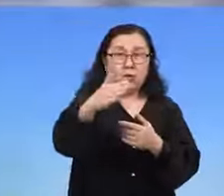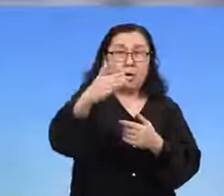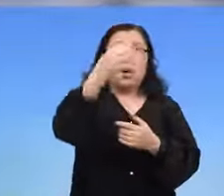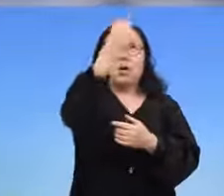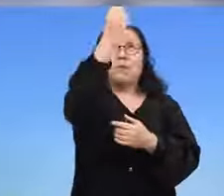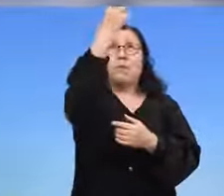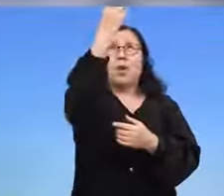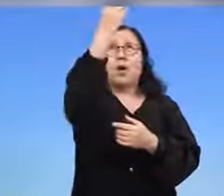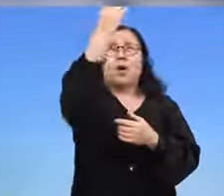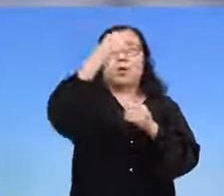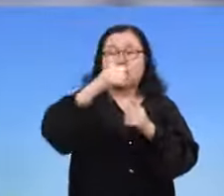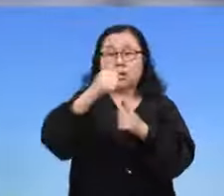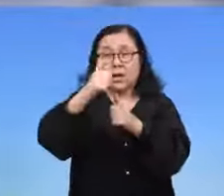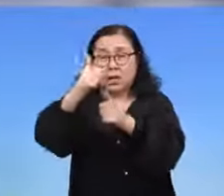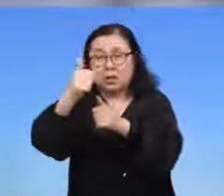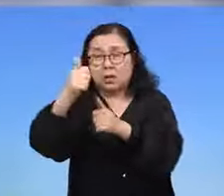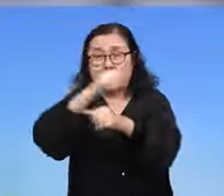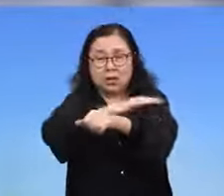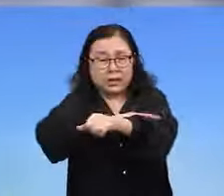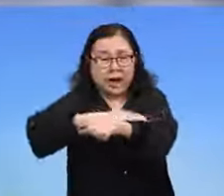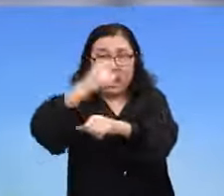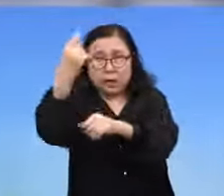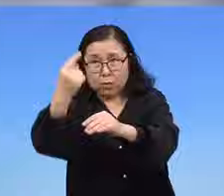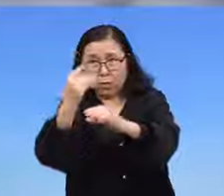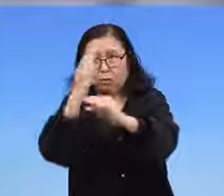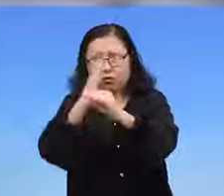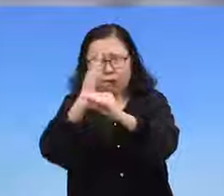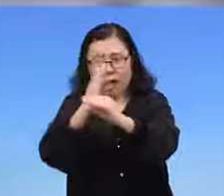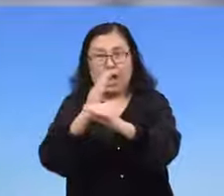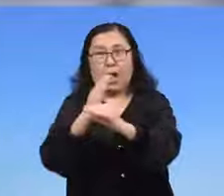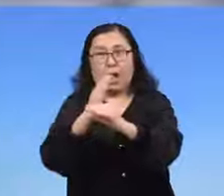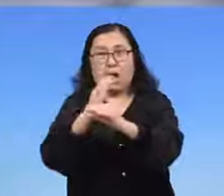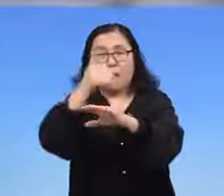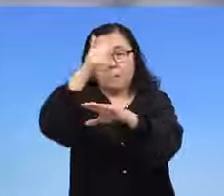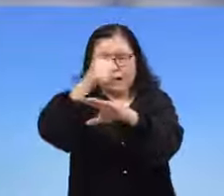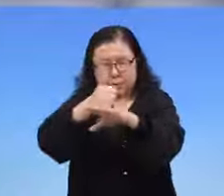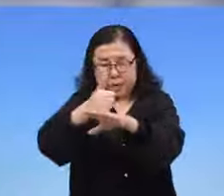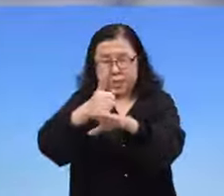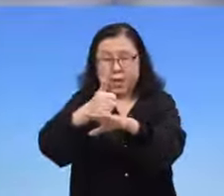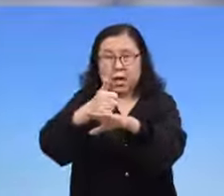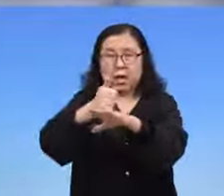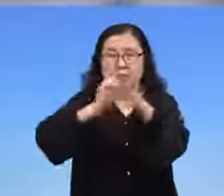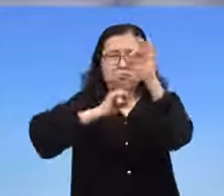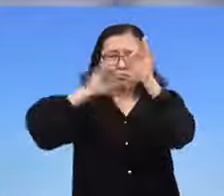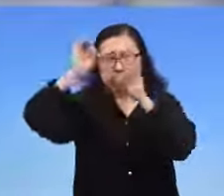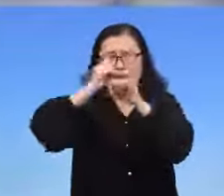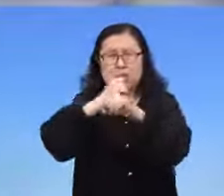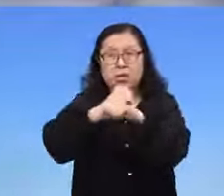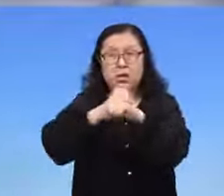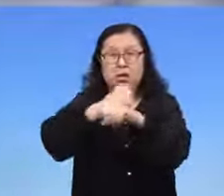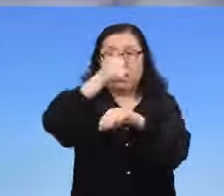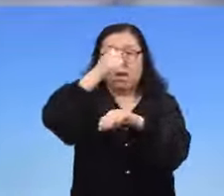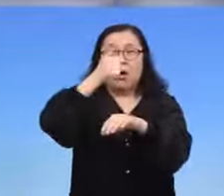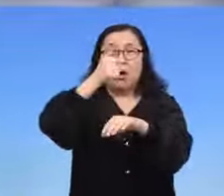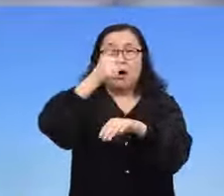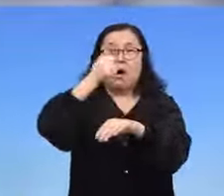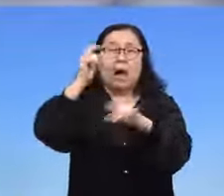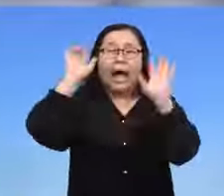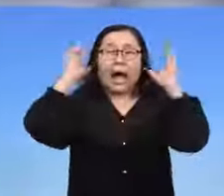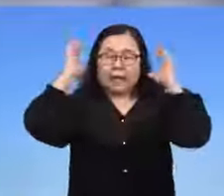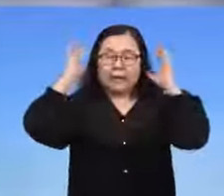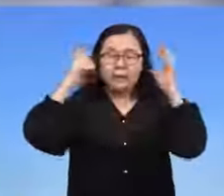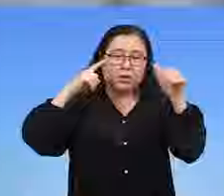와서 이런 우를 범하고 그것이 결과적으로 그 어린 아기들을 죽게 만드는 그런 비극의